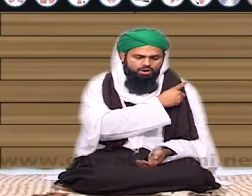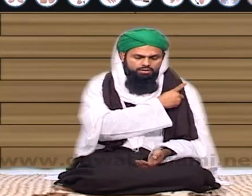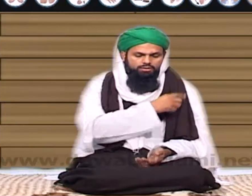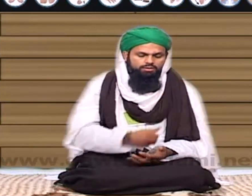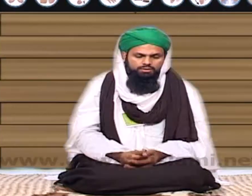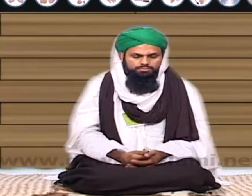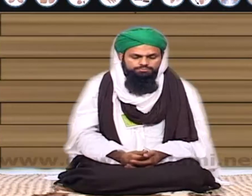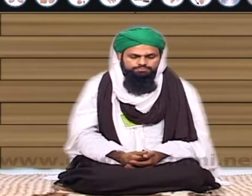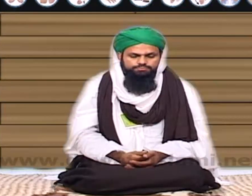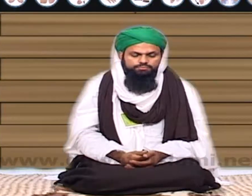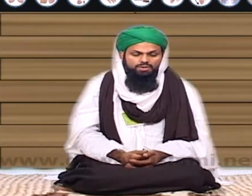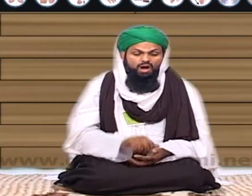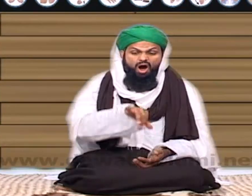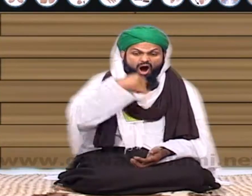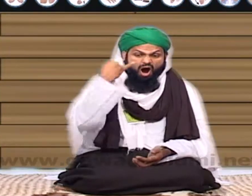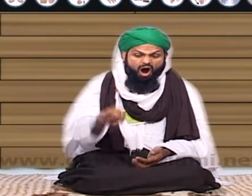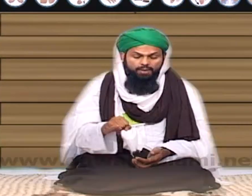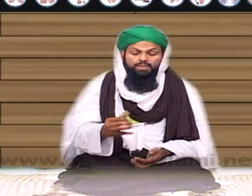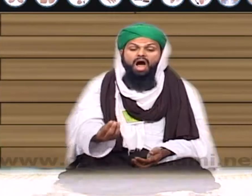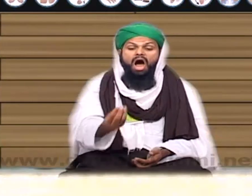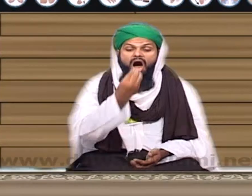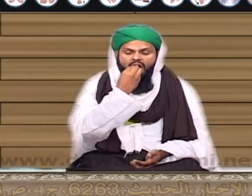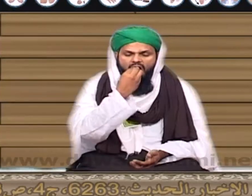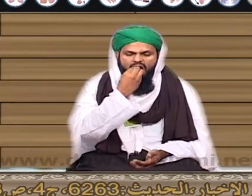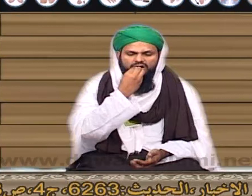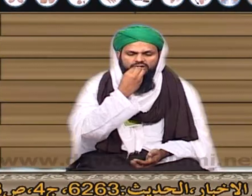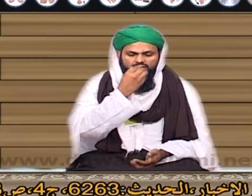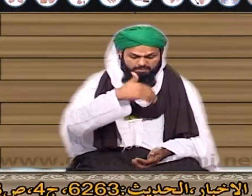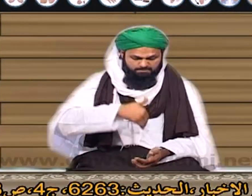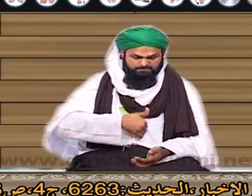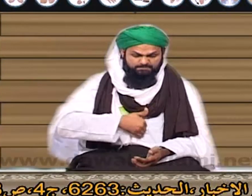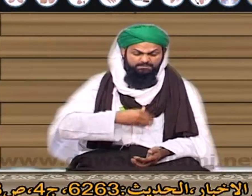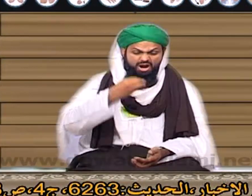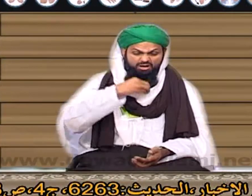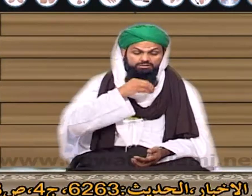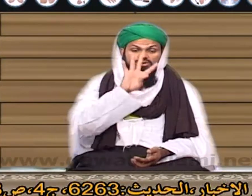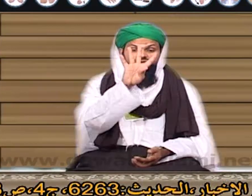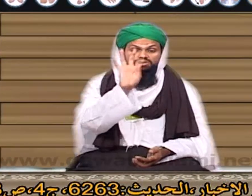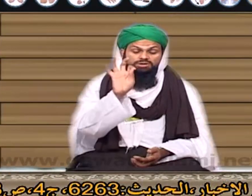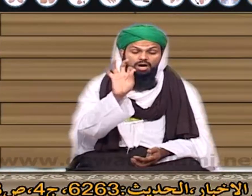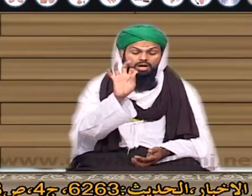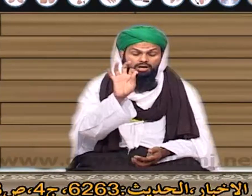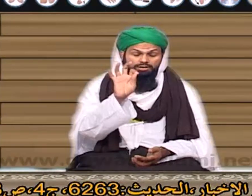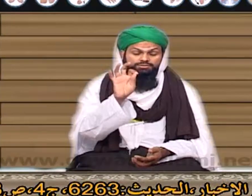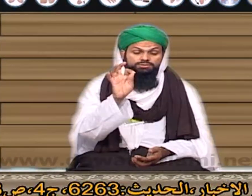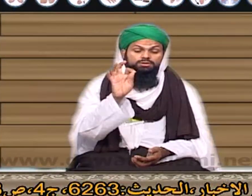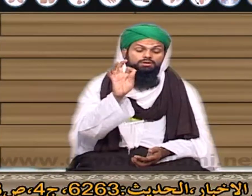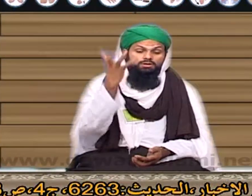اسلامی بھائیوں، رزق حرام کا ایک لقمہ پیٹ میں چلا جائے تو 40 دن کی